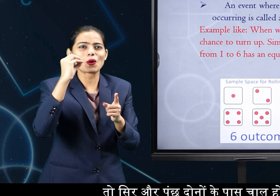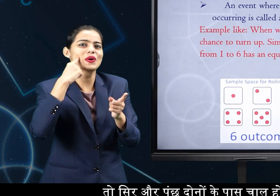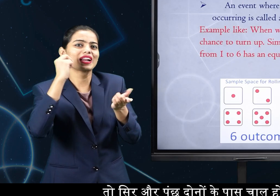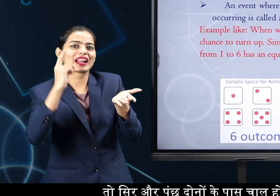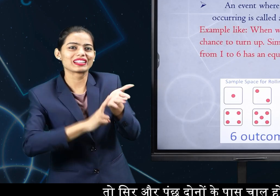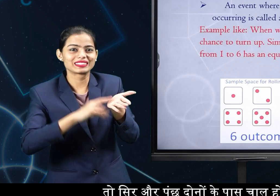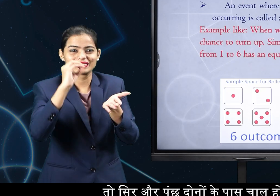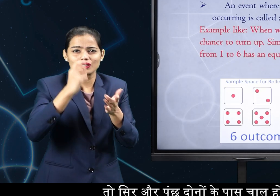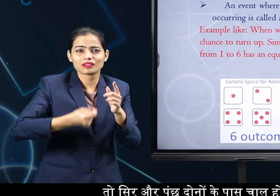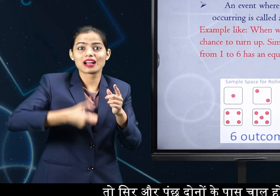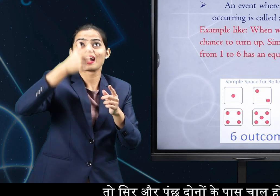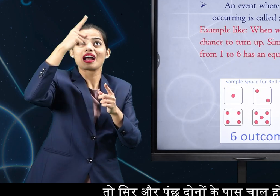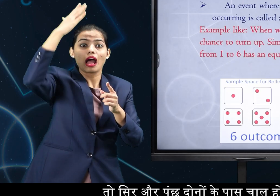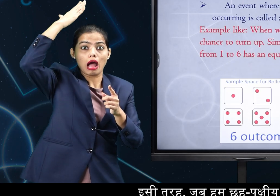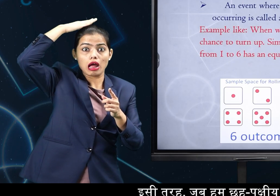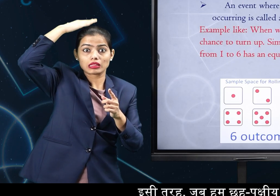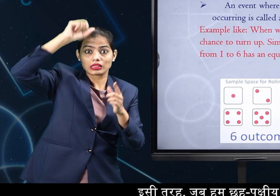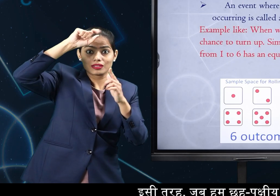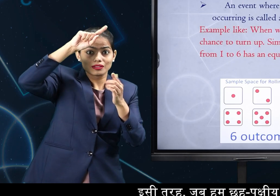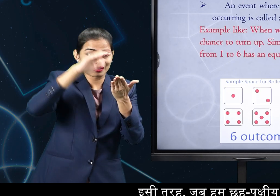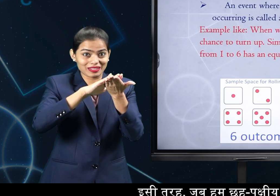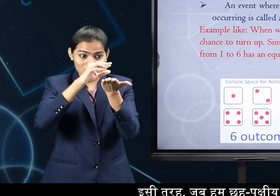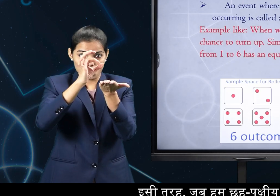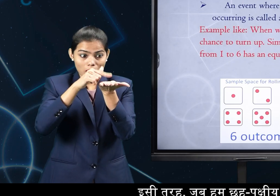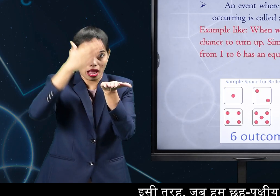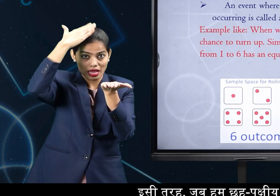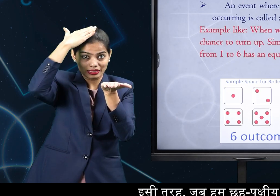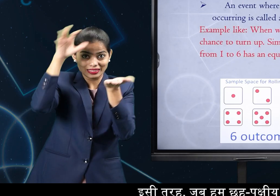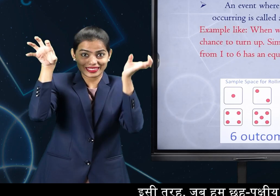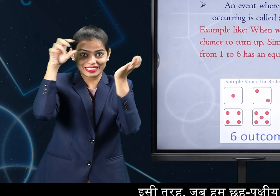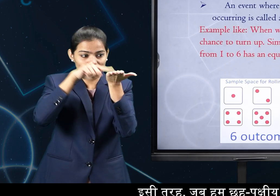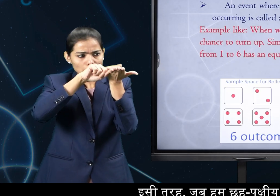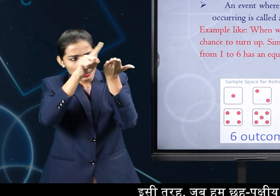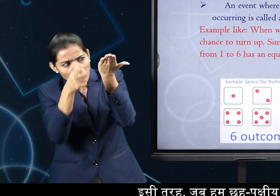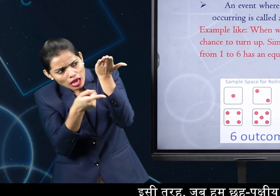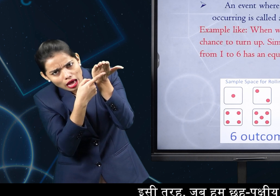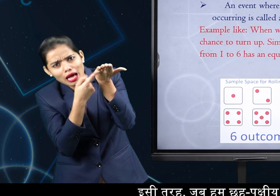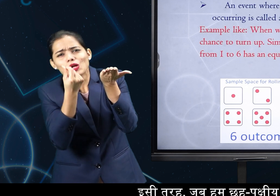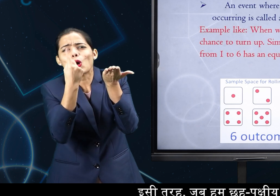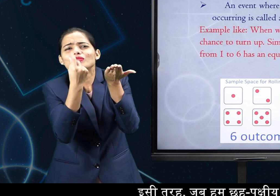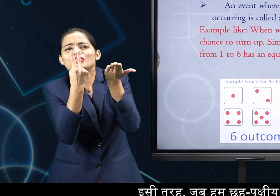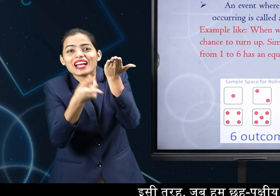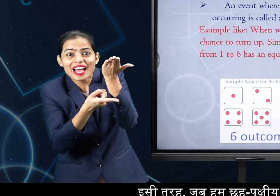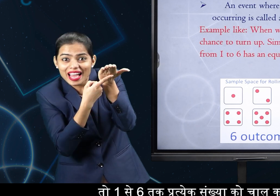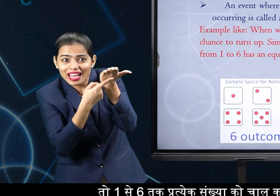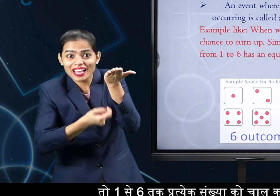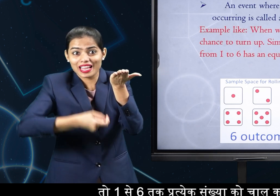समान मौका होता है। इसी तरह जब हम छह पक्षीय पास को रोल करते हैं तो 1